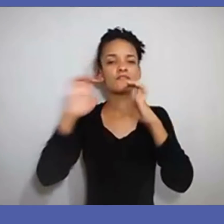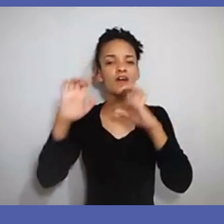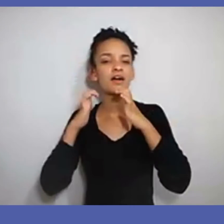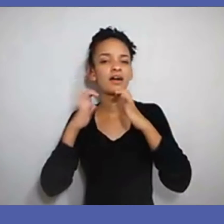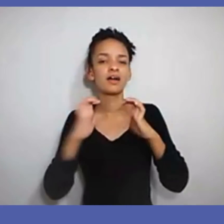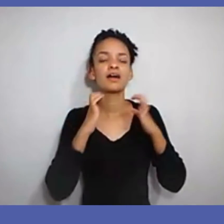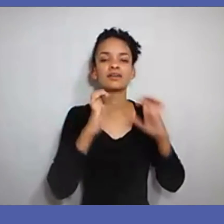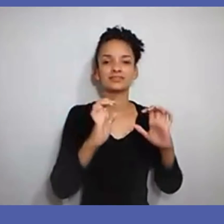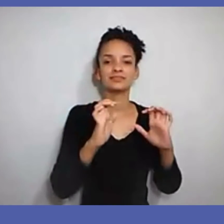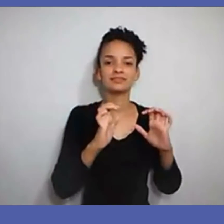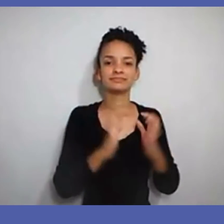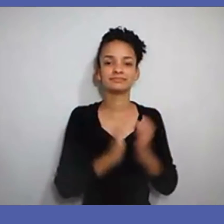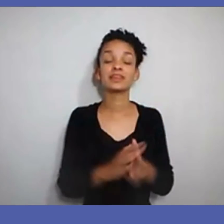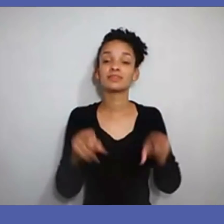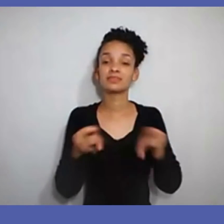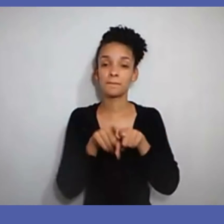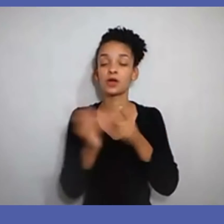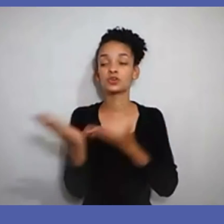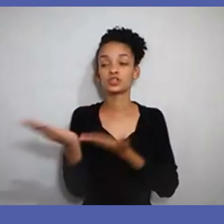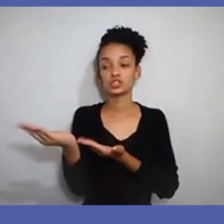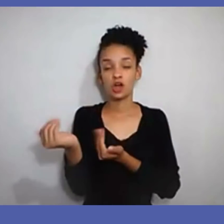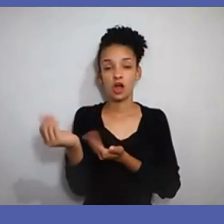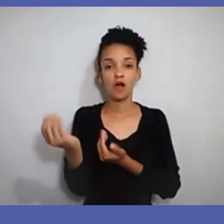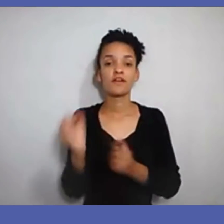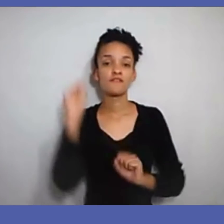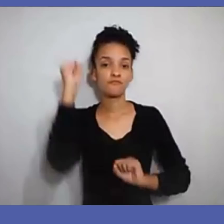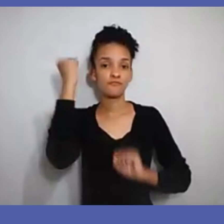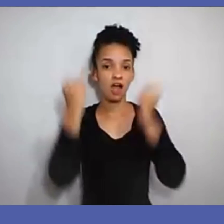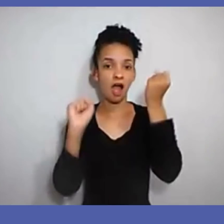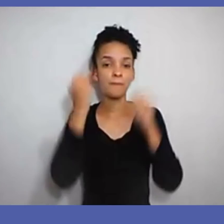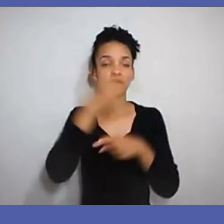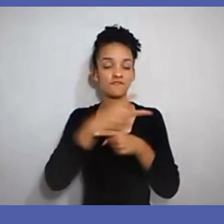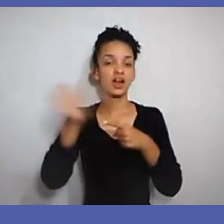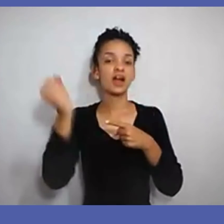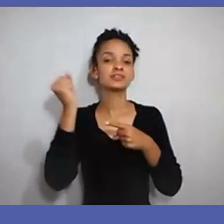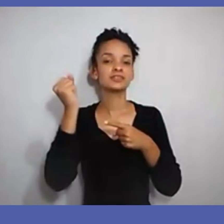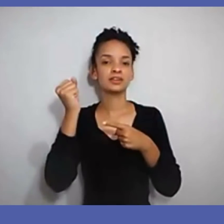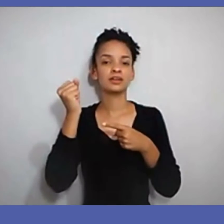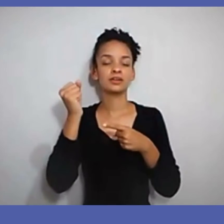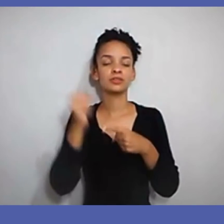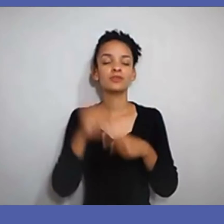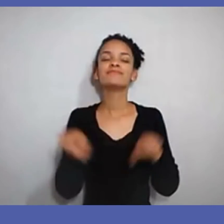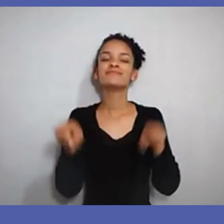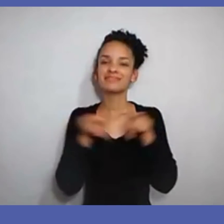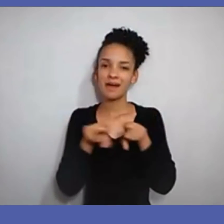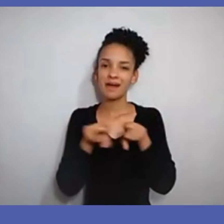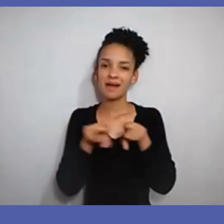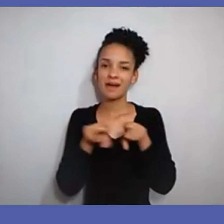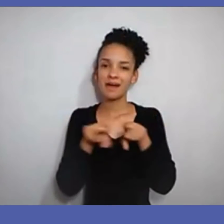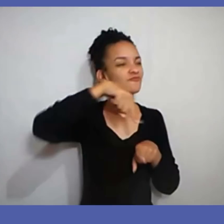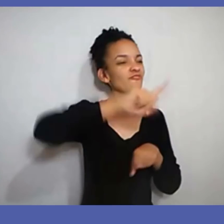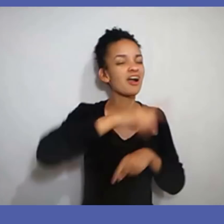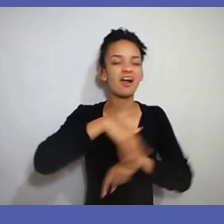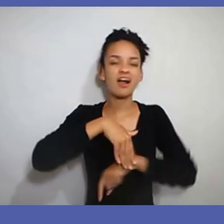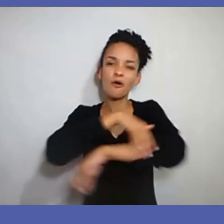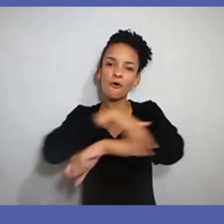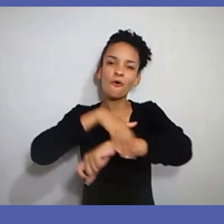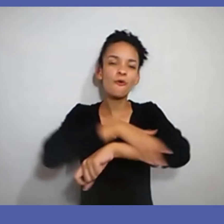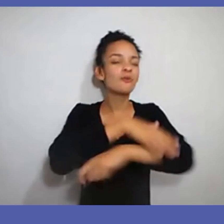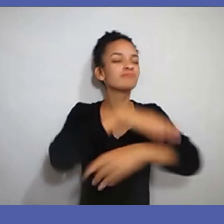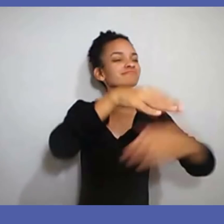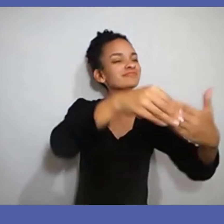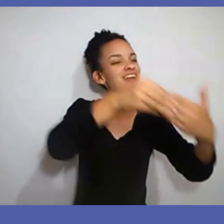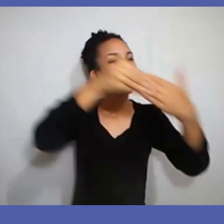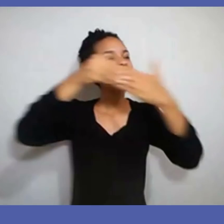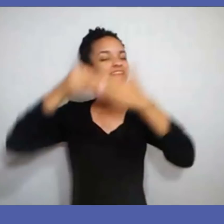de Vencedores, Avança Jovem, estão buscando essas pessoas nas ruas e para trazer, para dar sustento